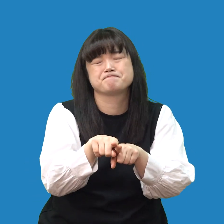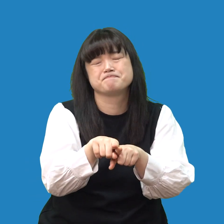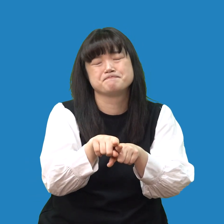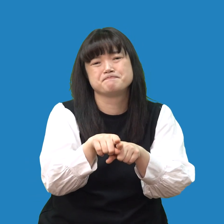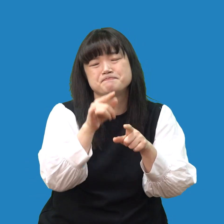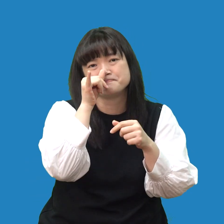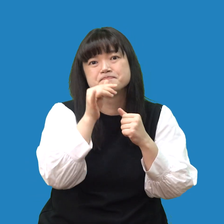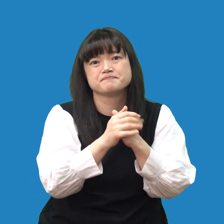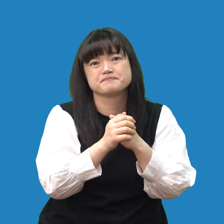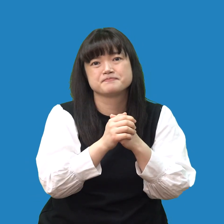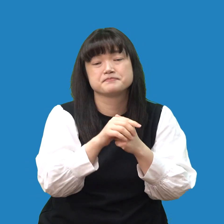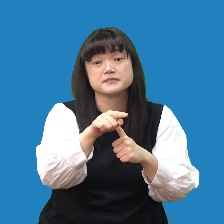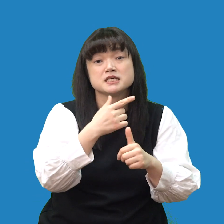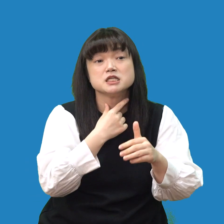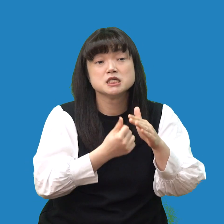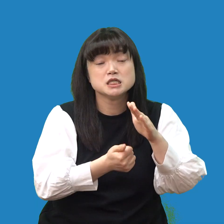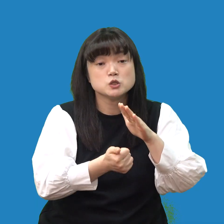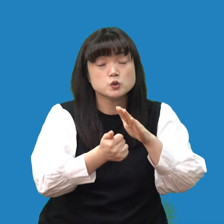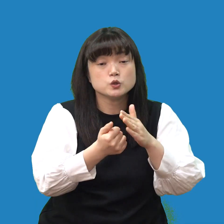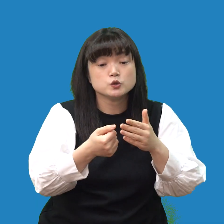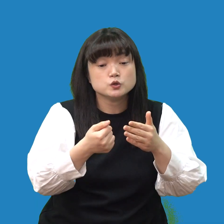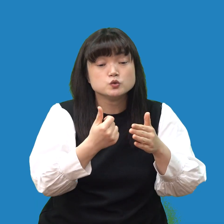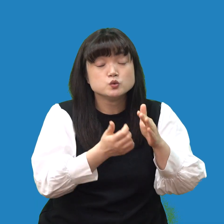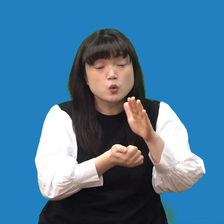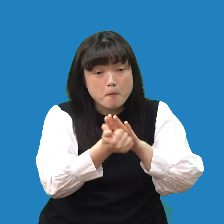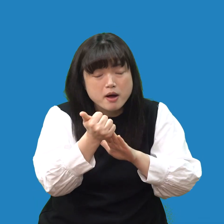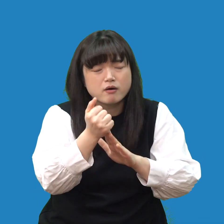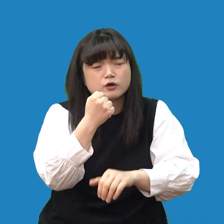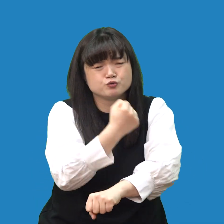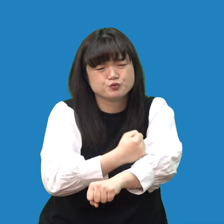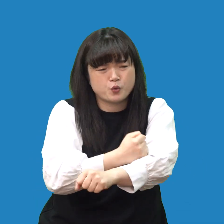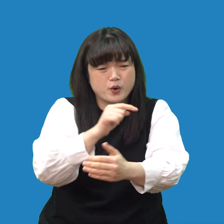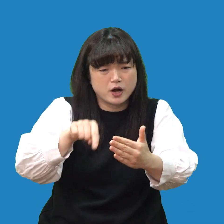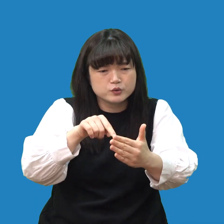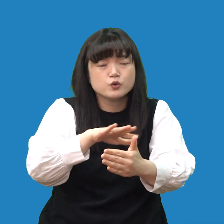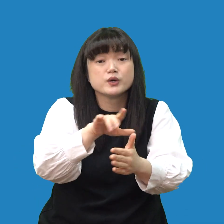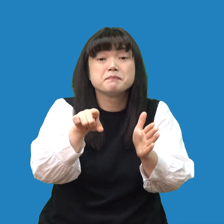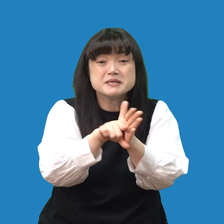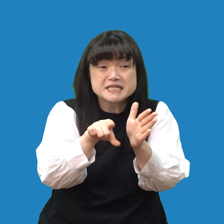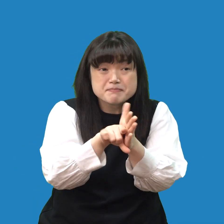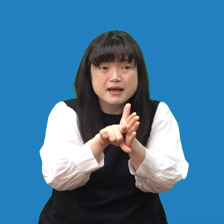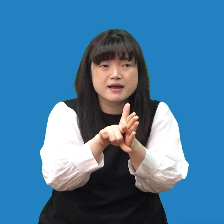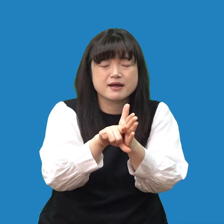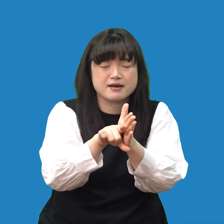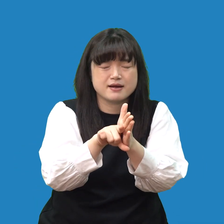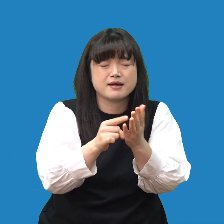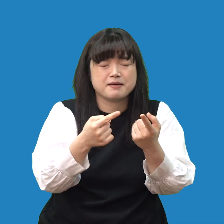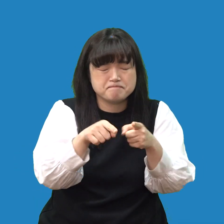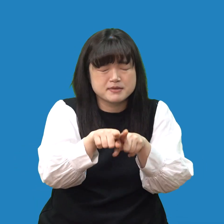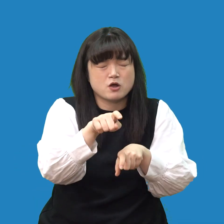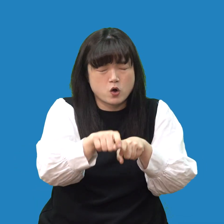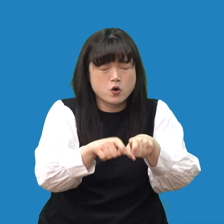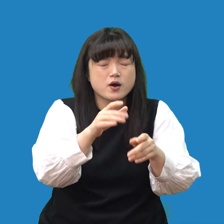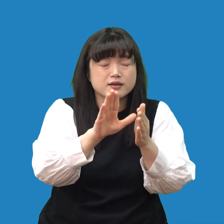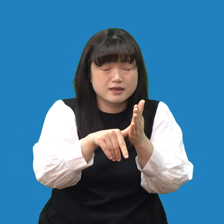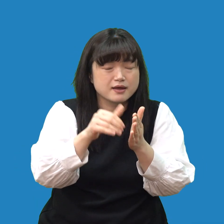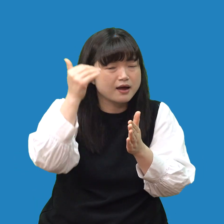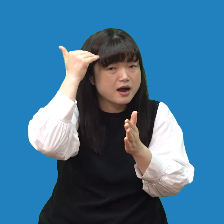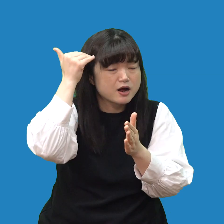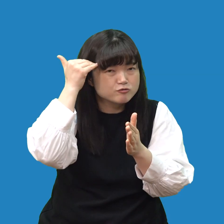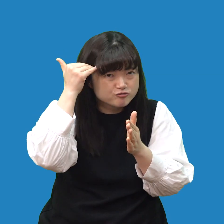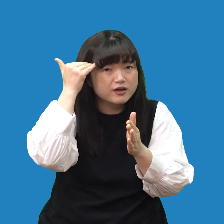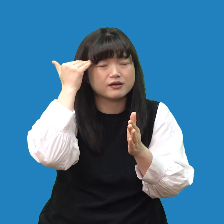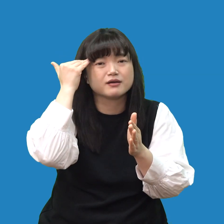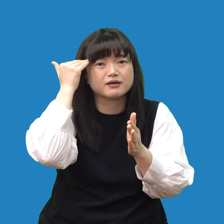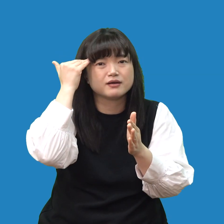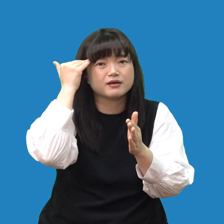있습니다. 이 소망과 이 수고 속에 우리의 믿음으로 함께 걸어갈 때 대한민국의